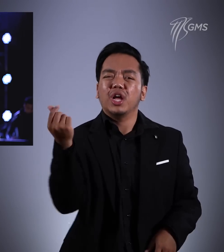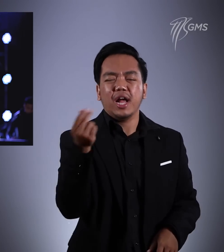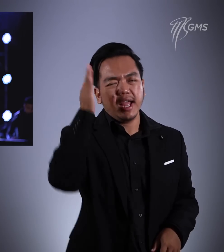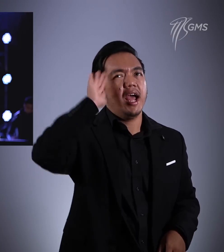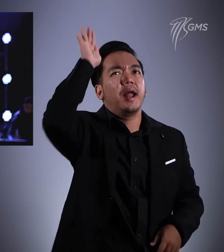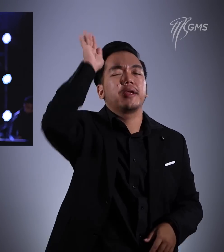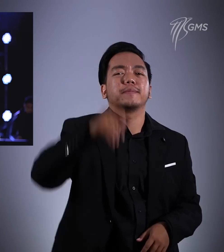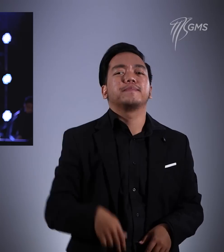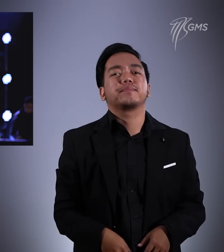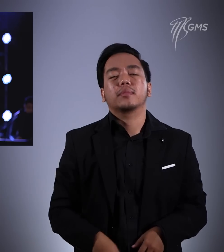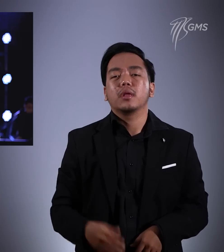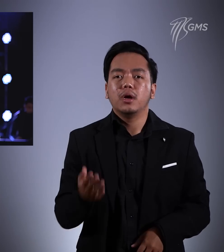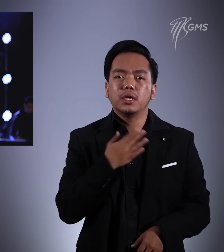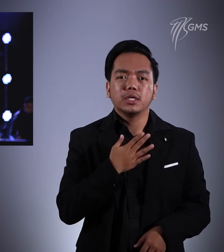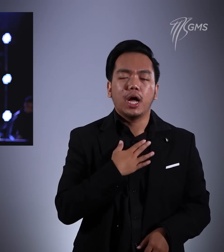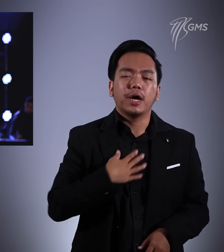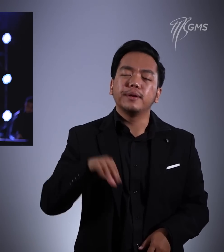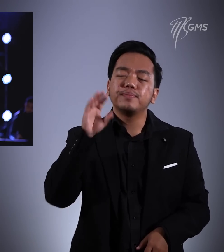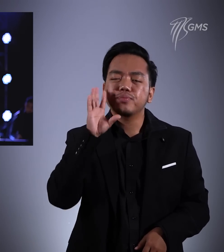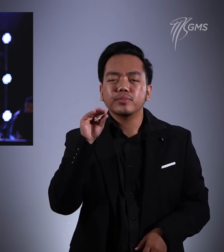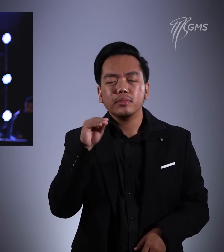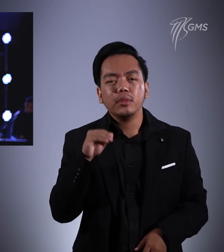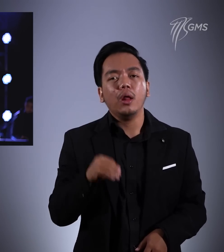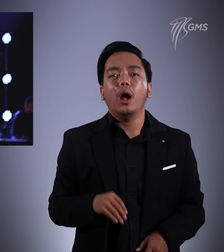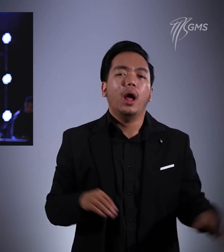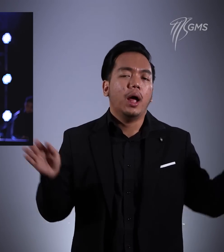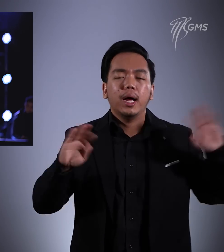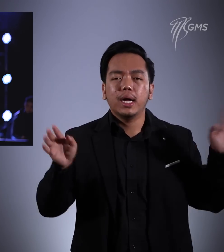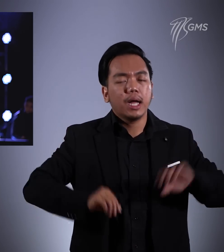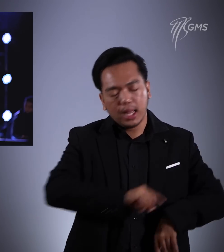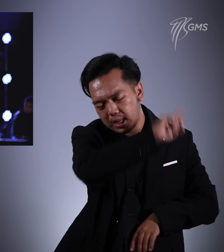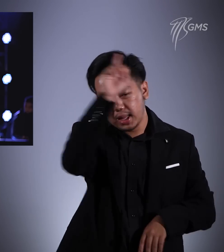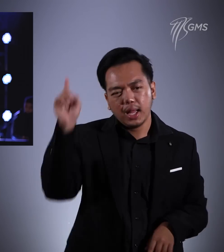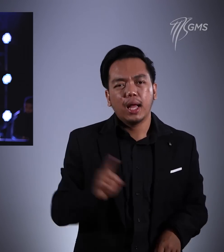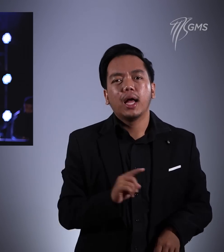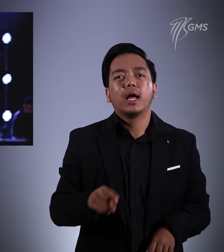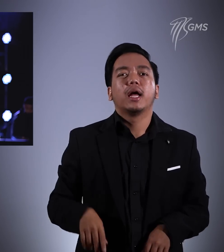Yesus Tuhan. Dan saya berkata, bukan hanya secara finansil, ayat itu